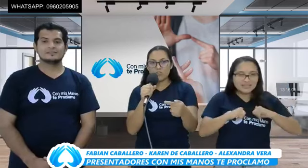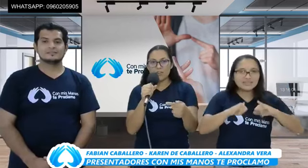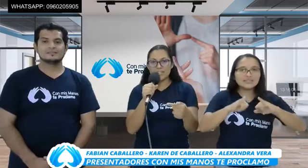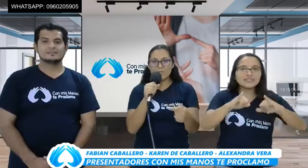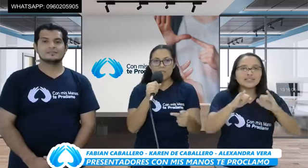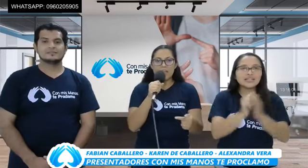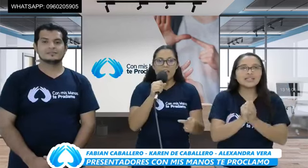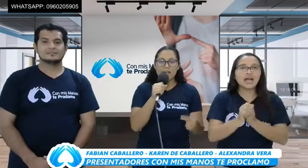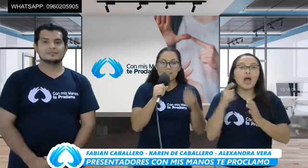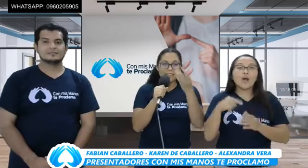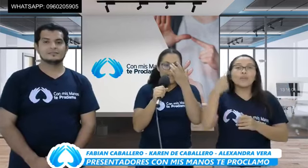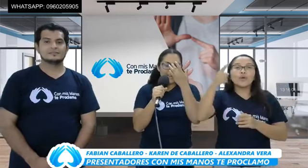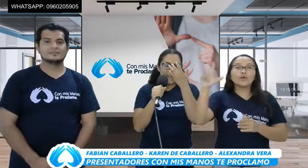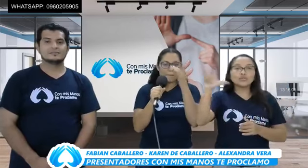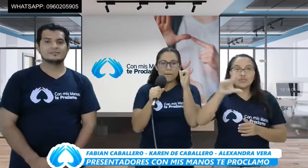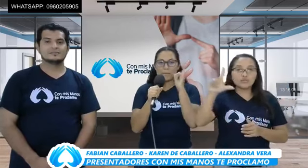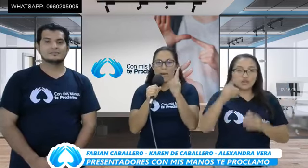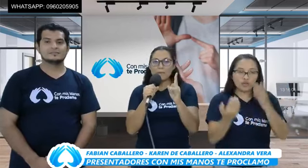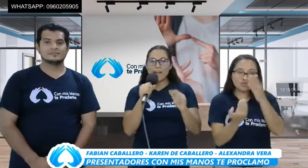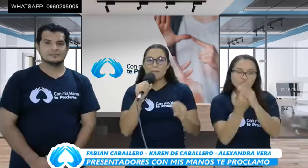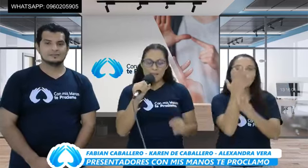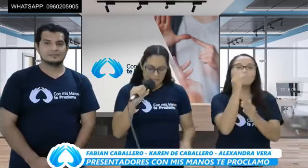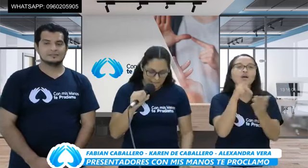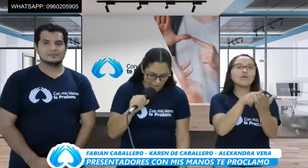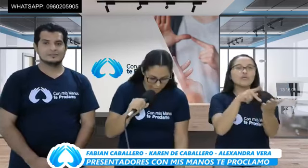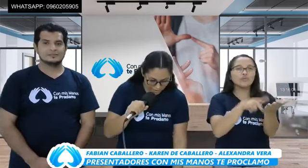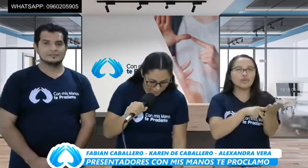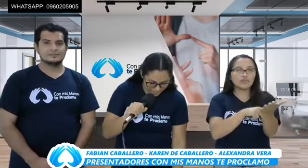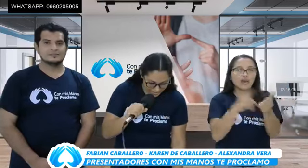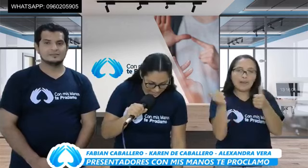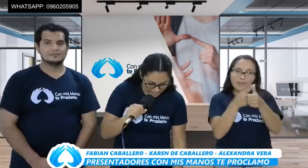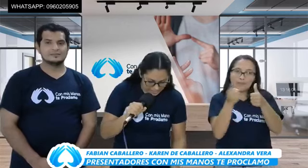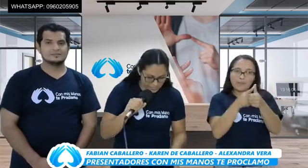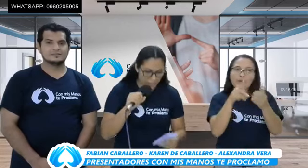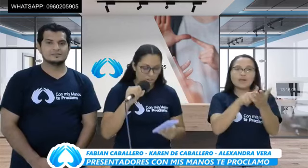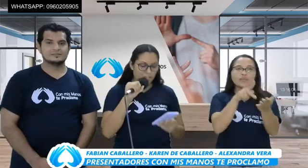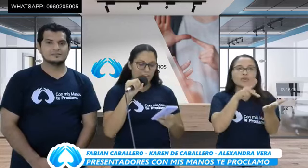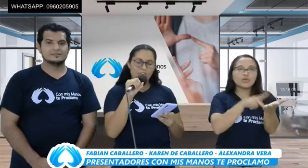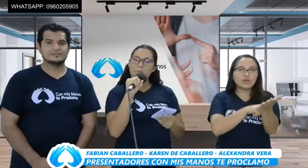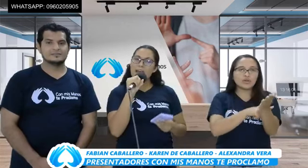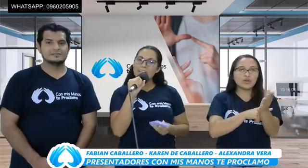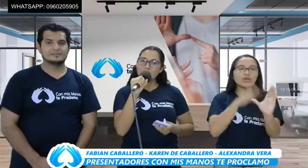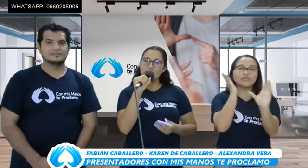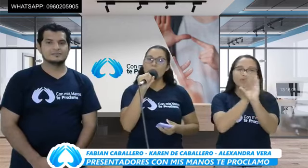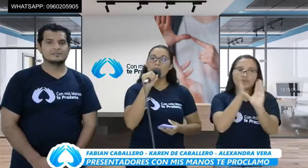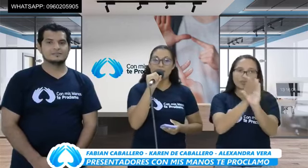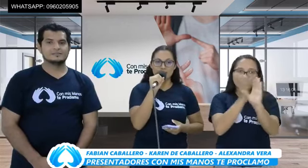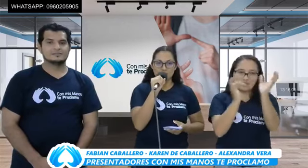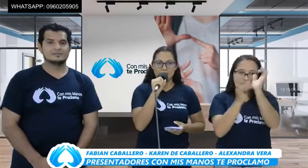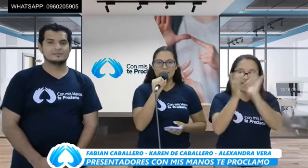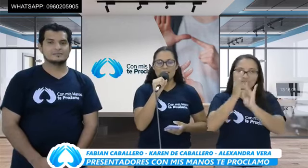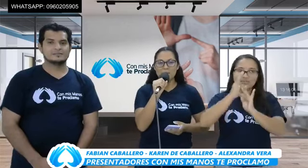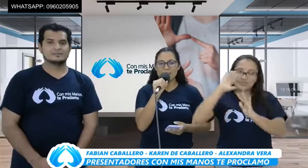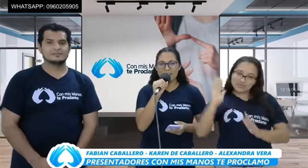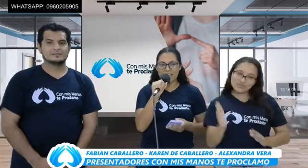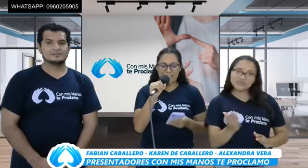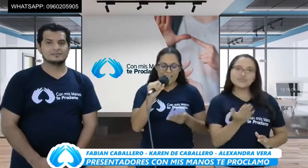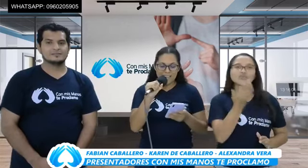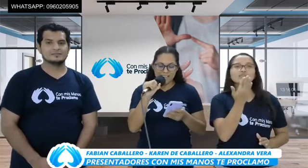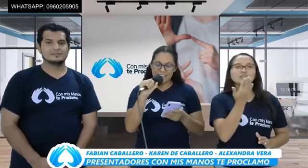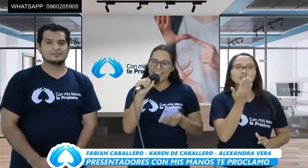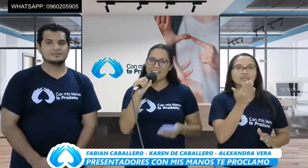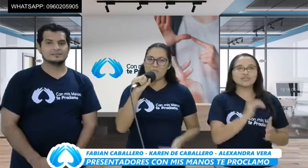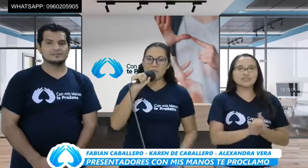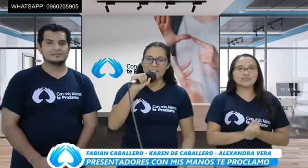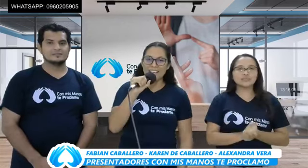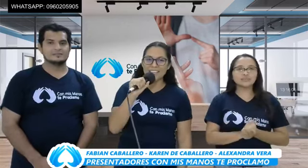este día lunes, que va a tener el primer programa, el programa de Psicotransformados por Jesús. Ya saben